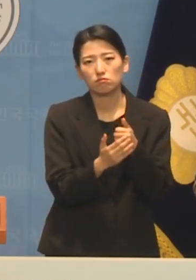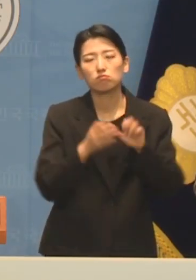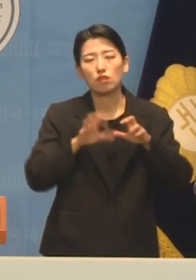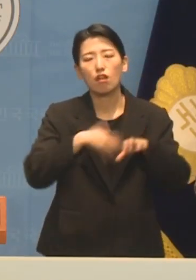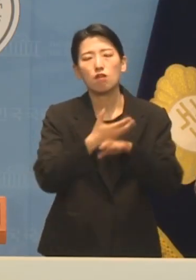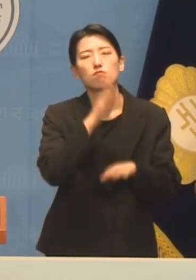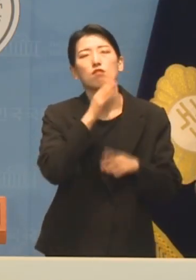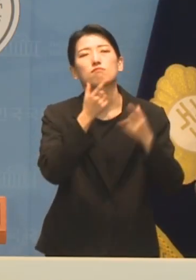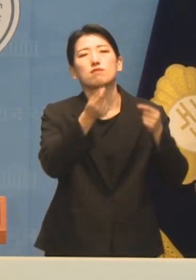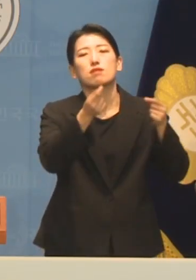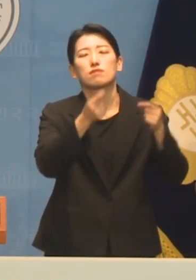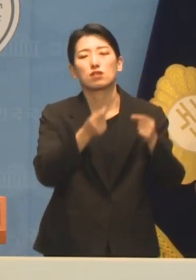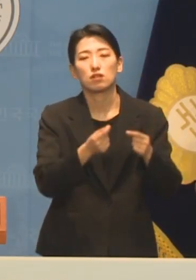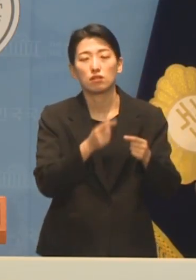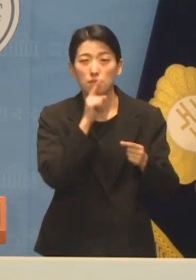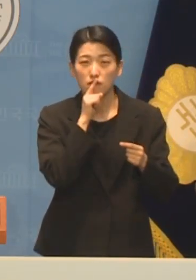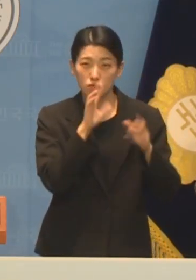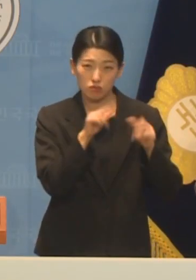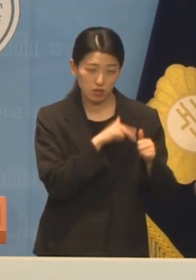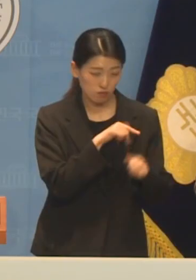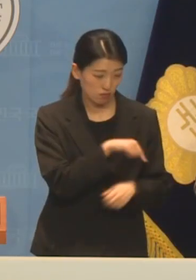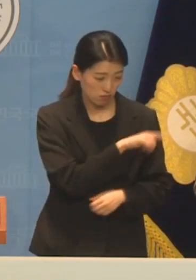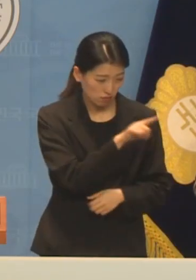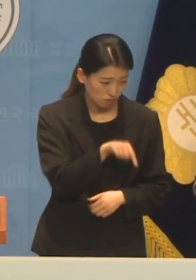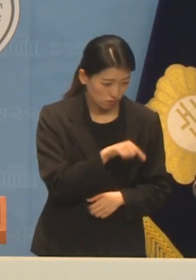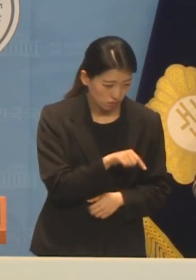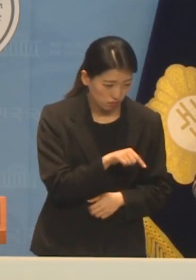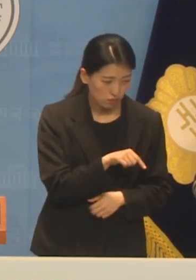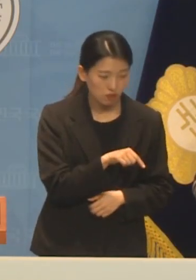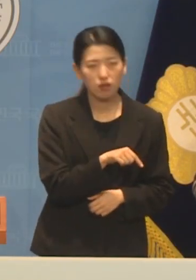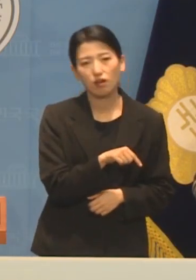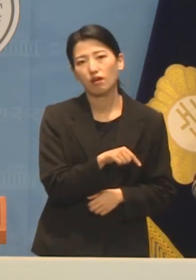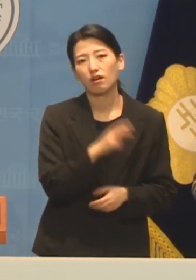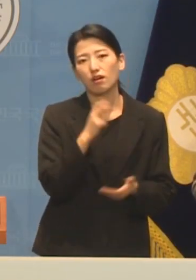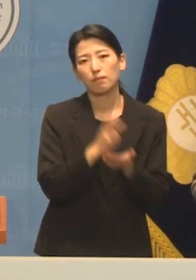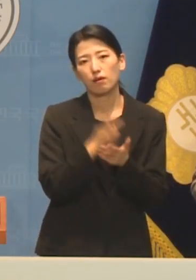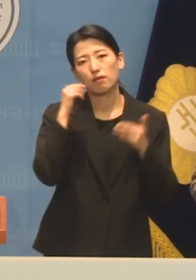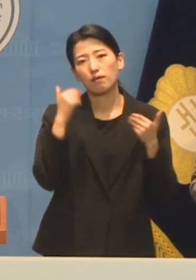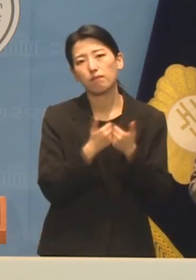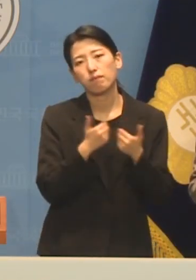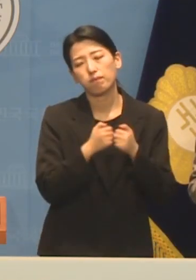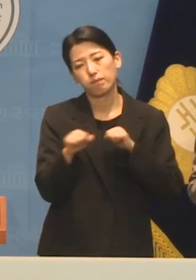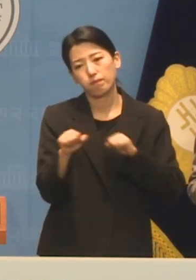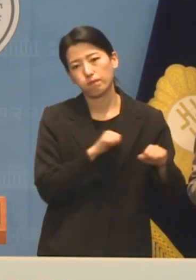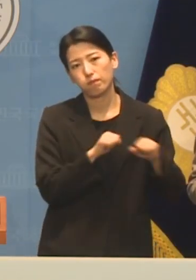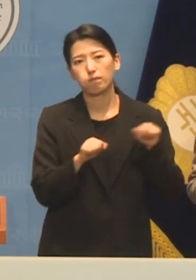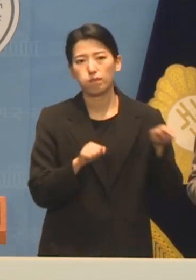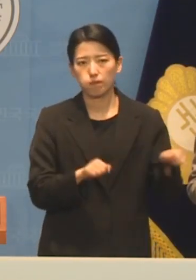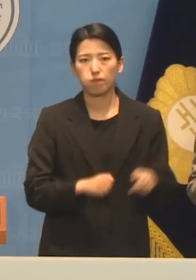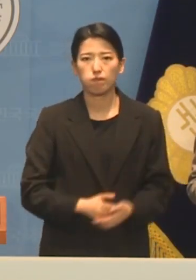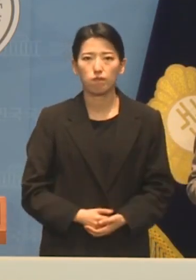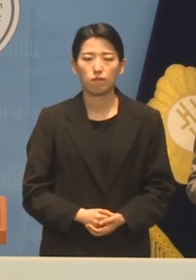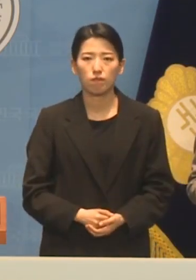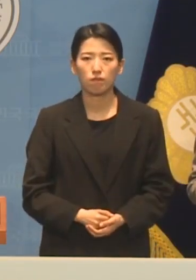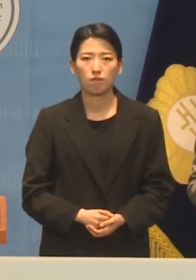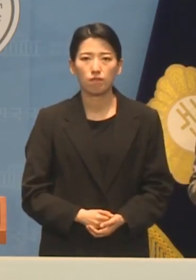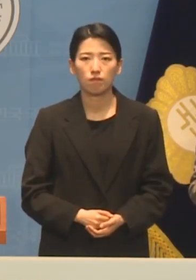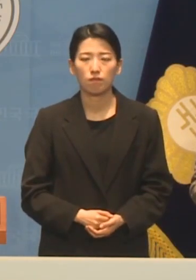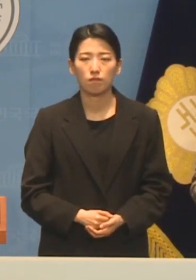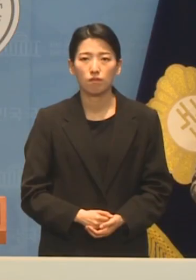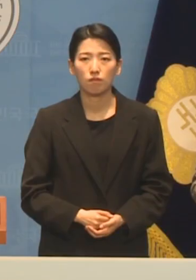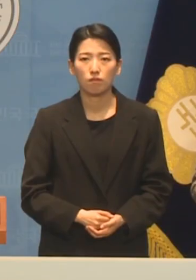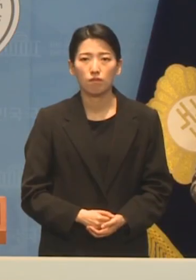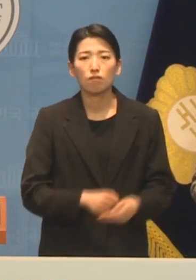여전히 반헌법적인 언사를 반복하고 있습니다. 여기에 국회에서 윤석열